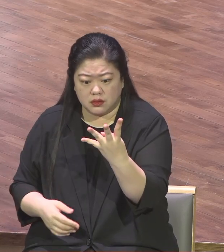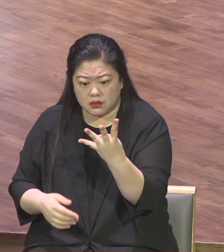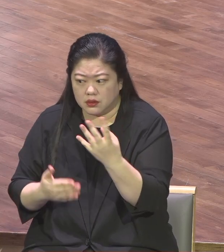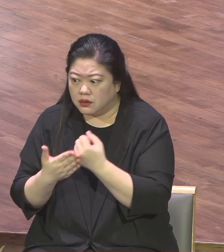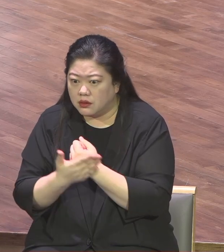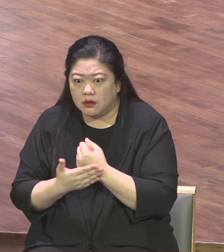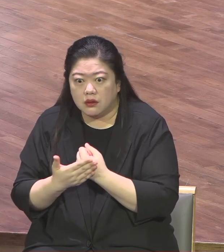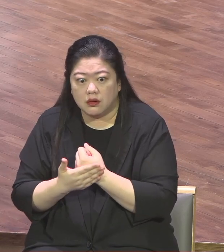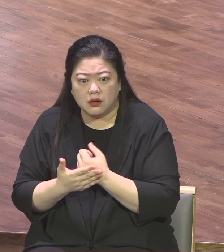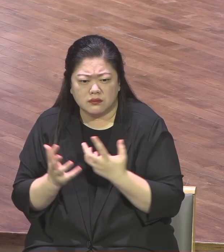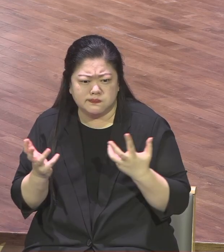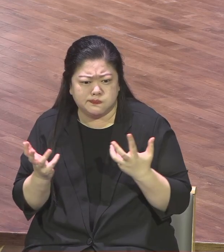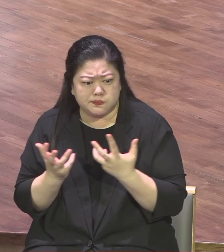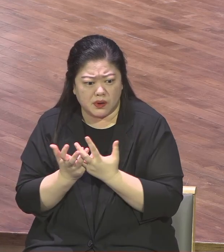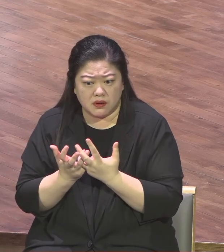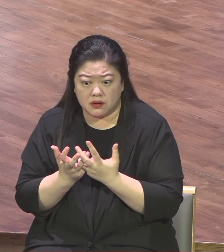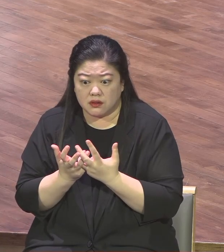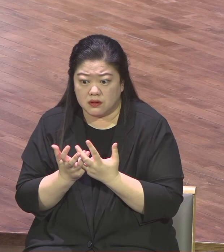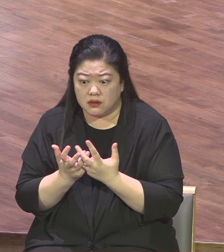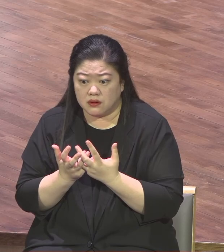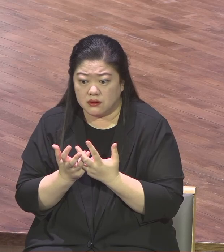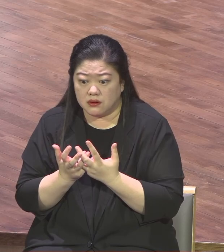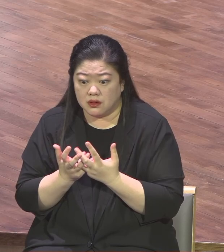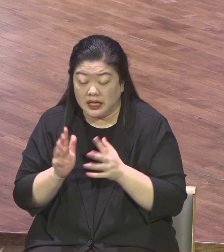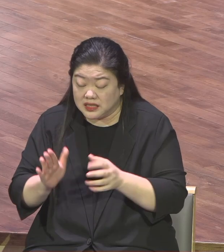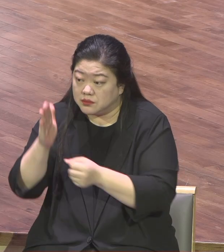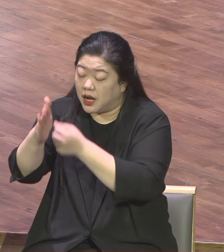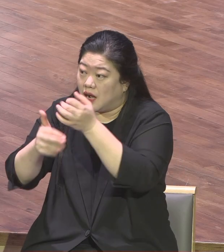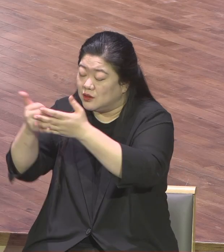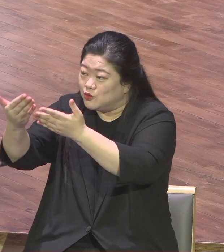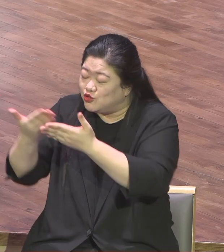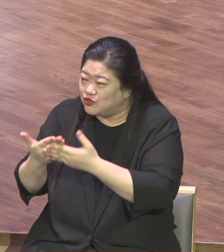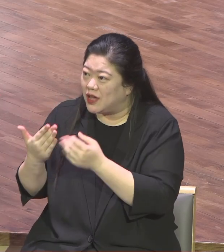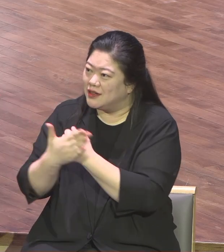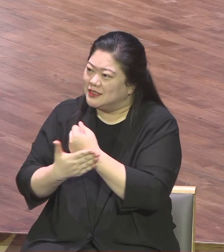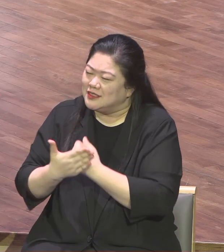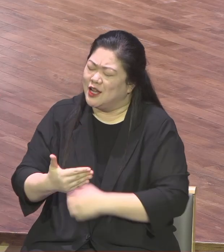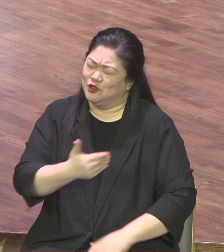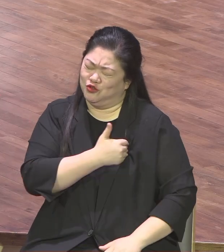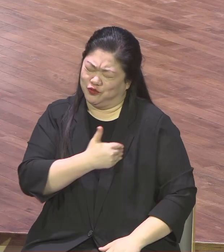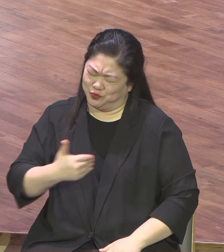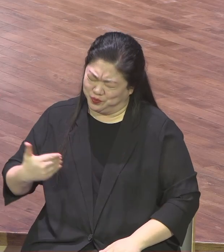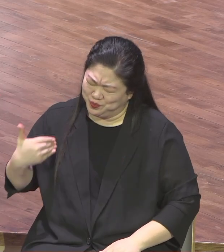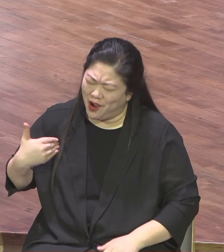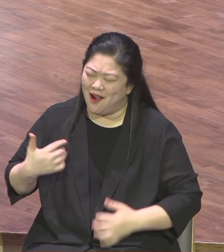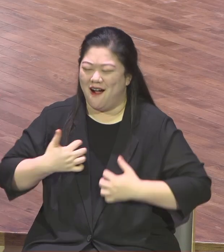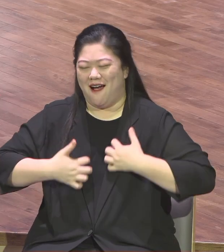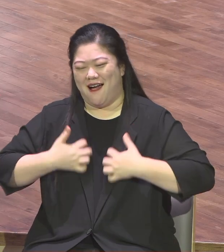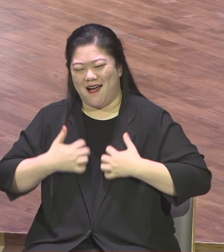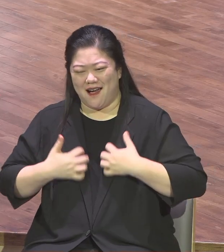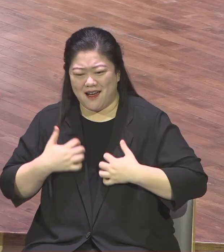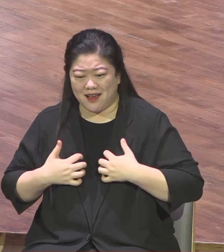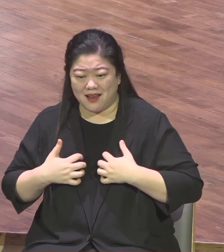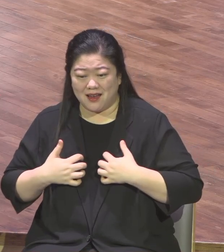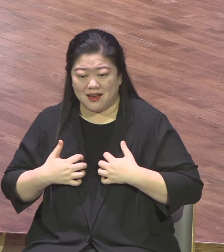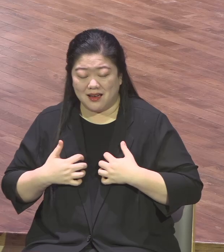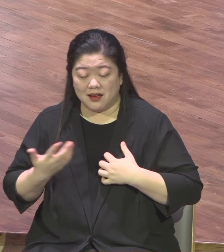하나님의 은혜를 자신이 지금 감옥이지만은 체험하고